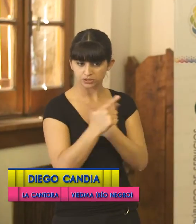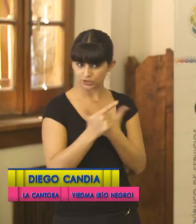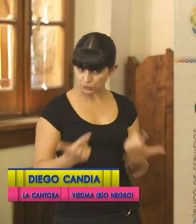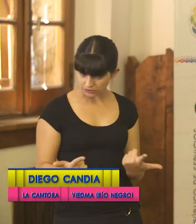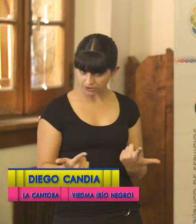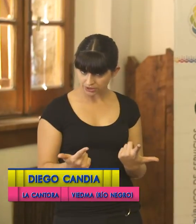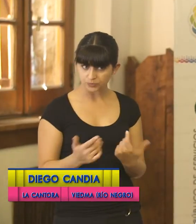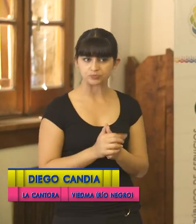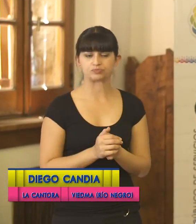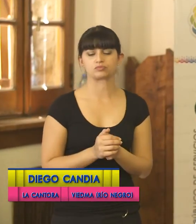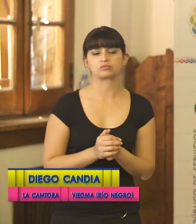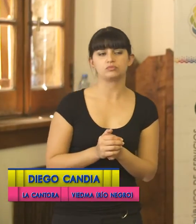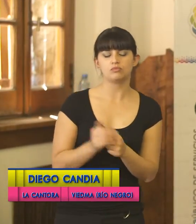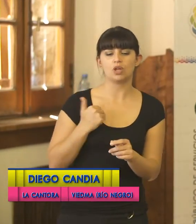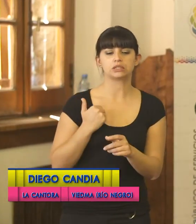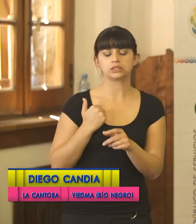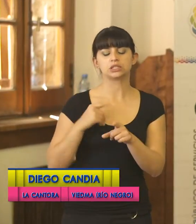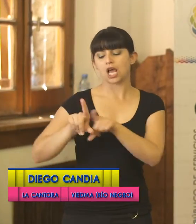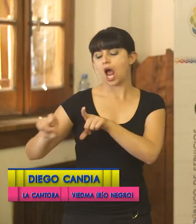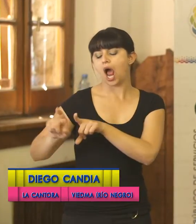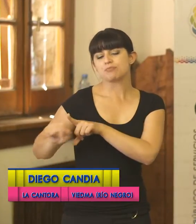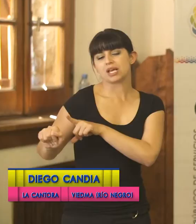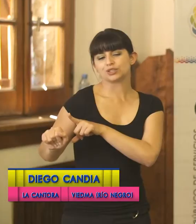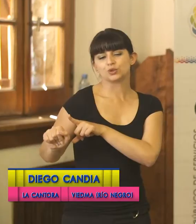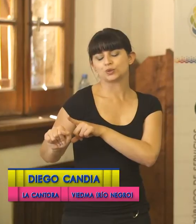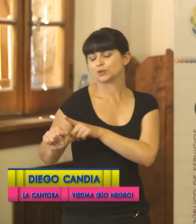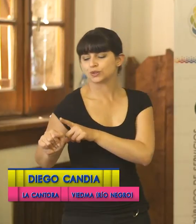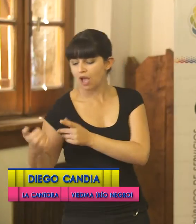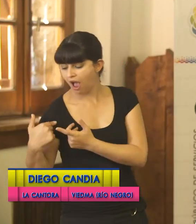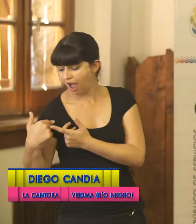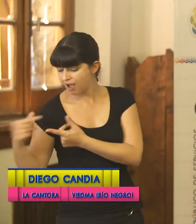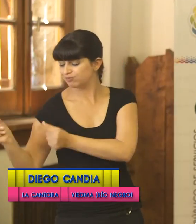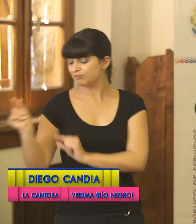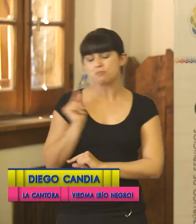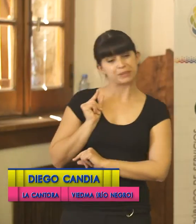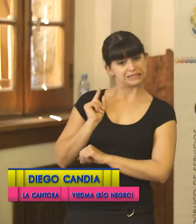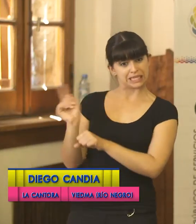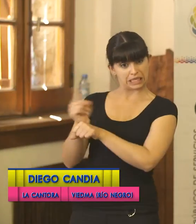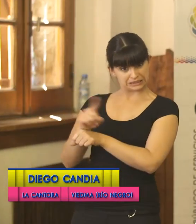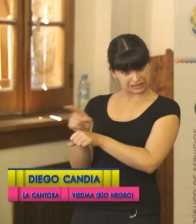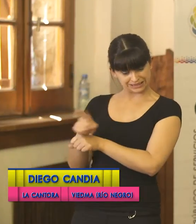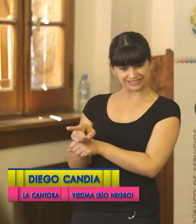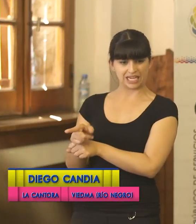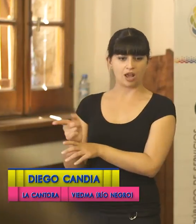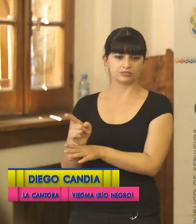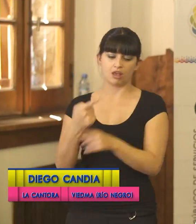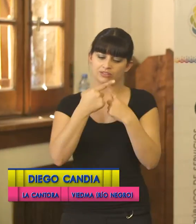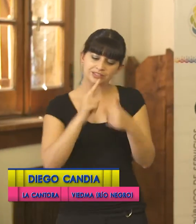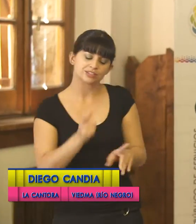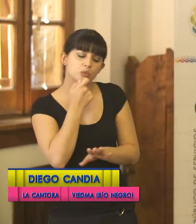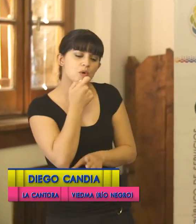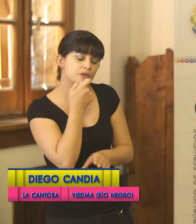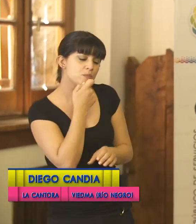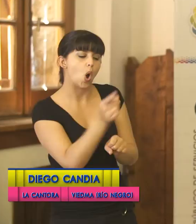tenemos hermanos solidarios que nos prestan sus antenas no así las radios comunitarias como radio encuentro por